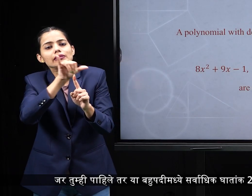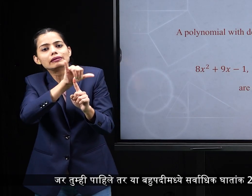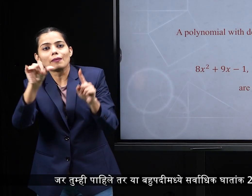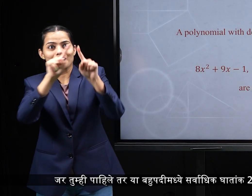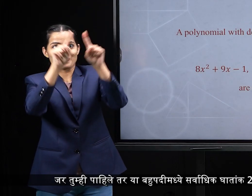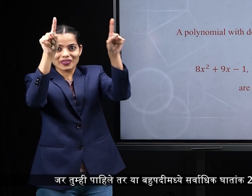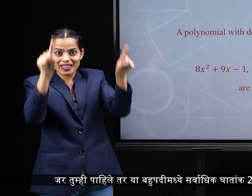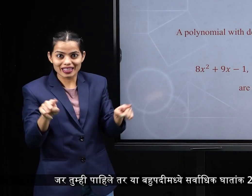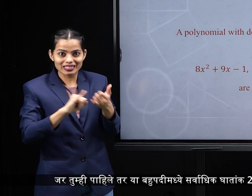अर्थ चौरस.